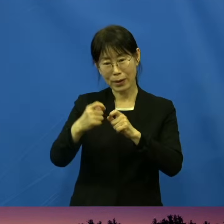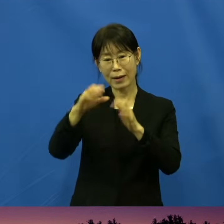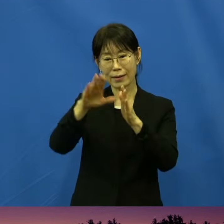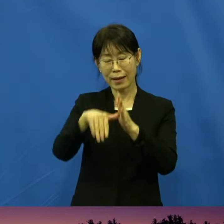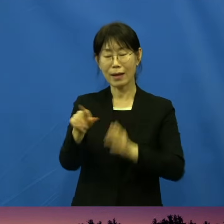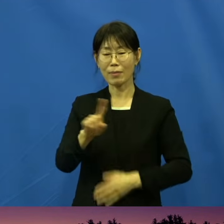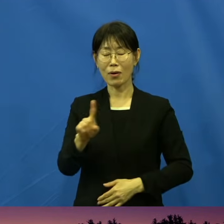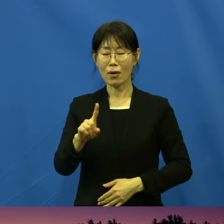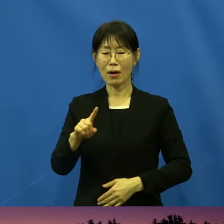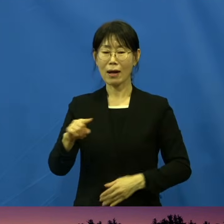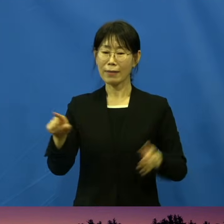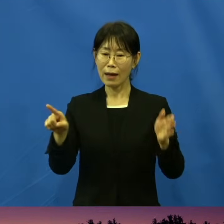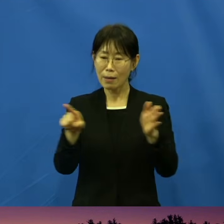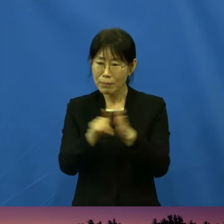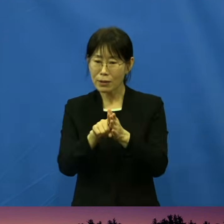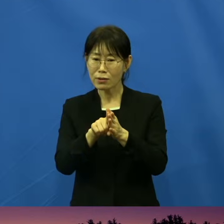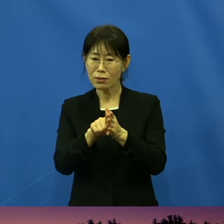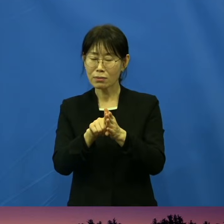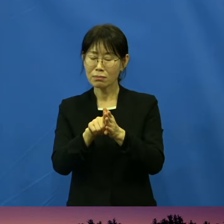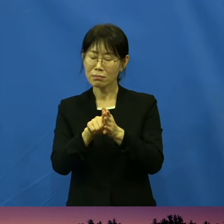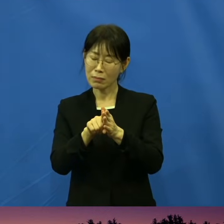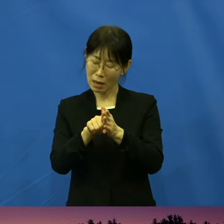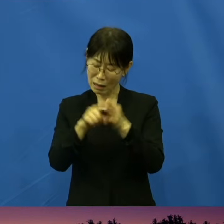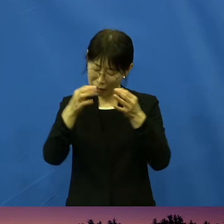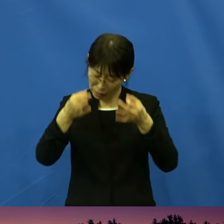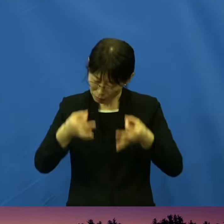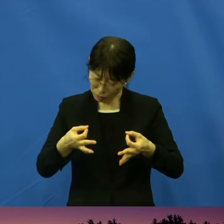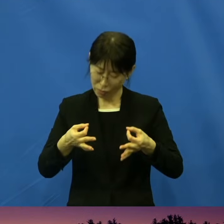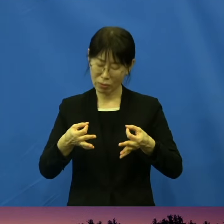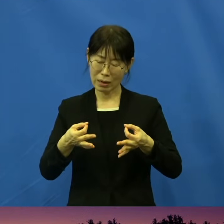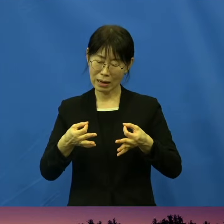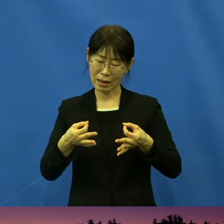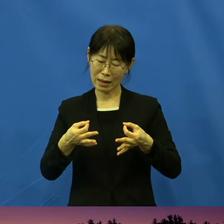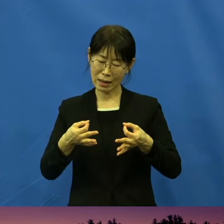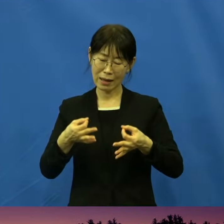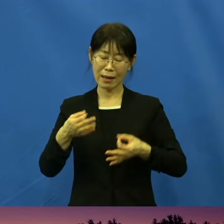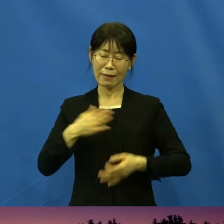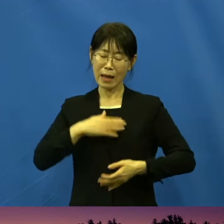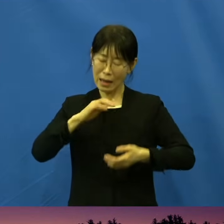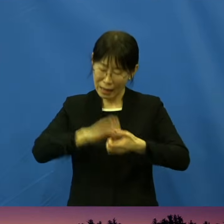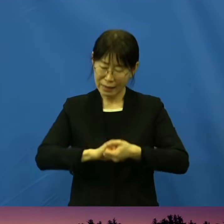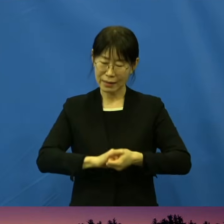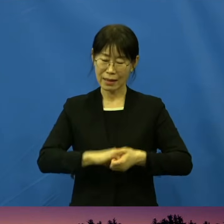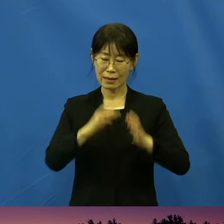어떤 신앙의 그 정체에 빠져 있는 자신의 그 한계에